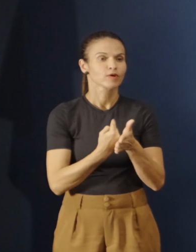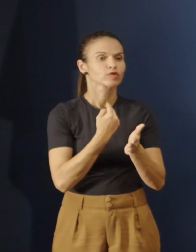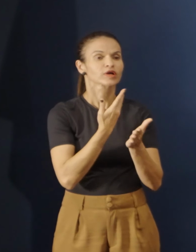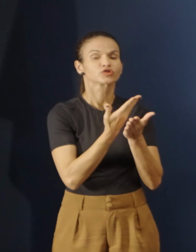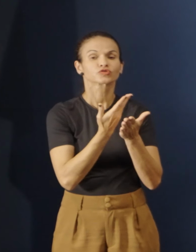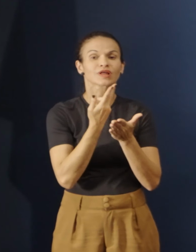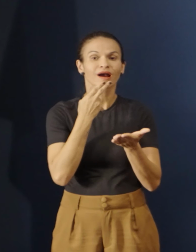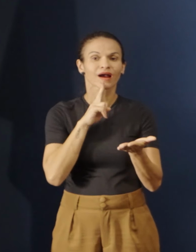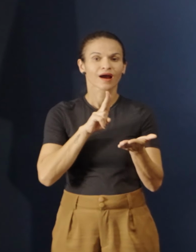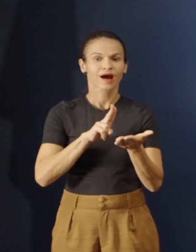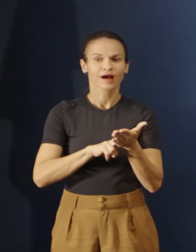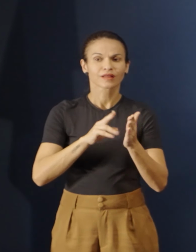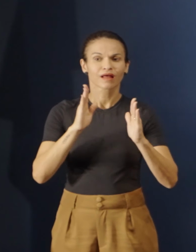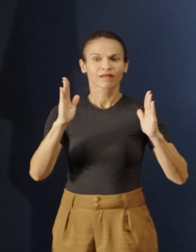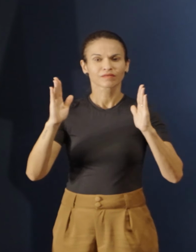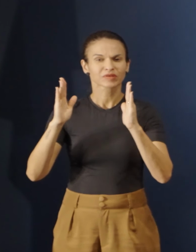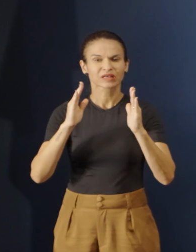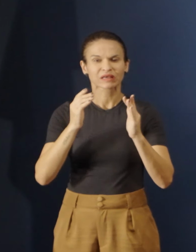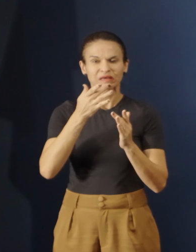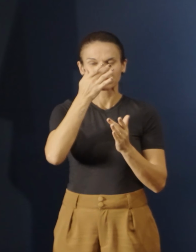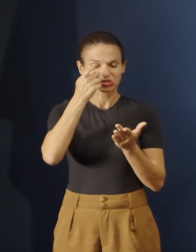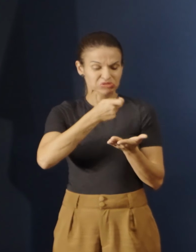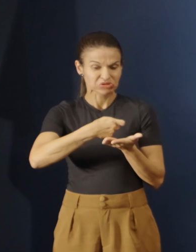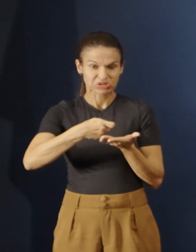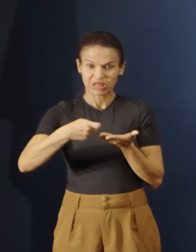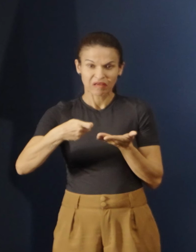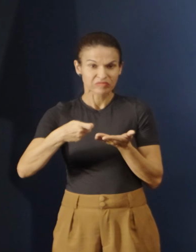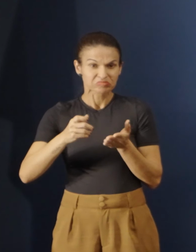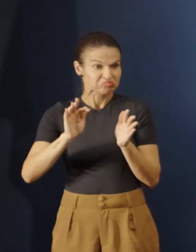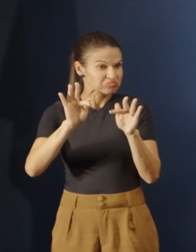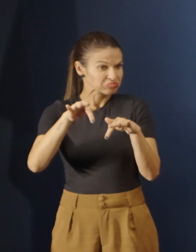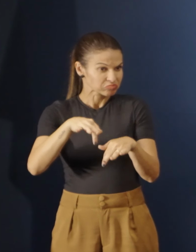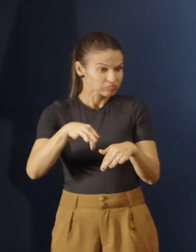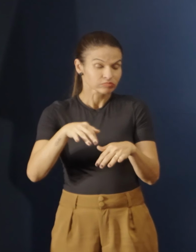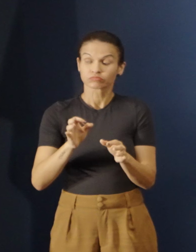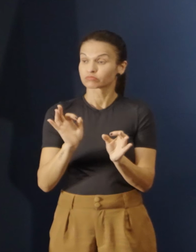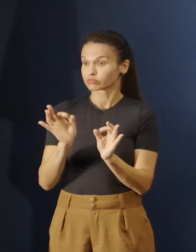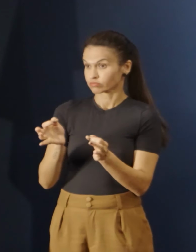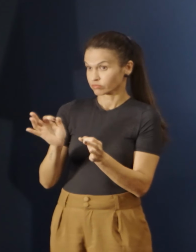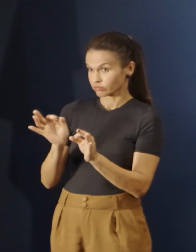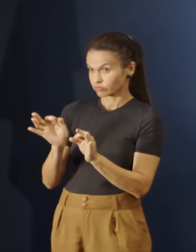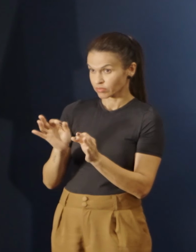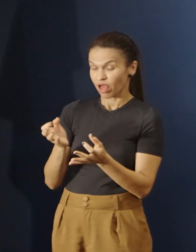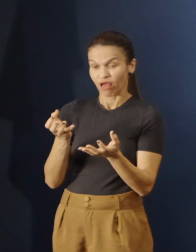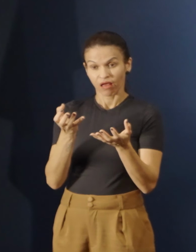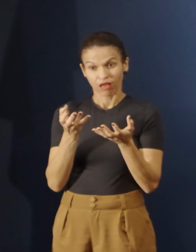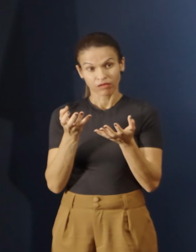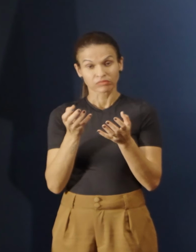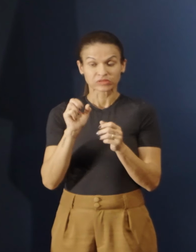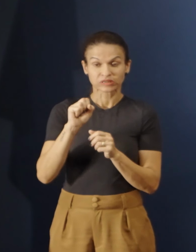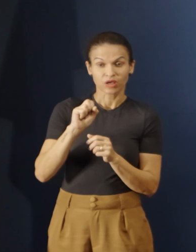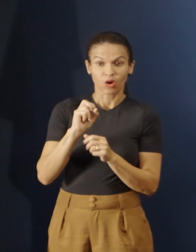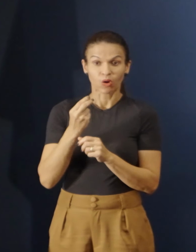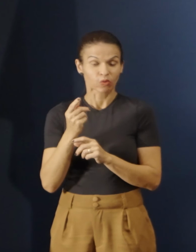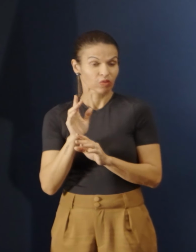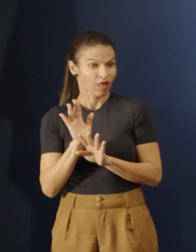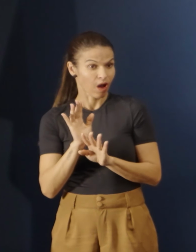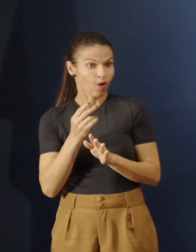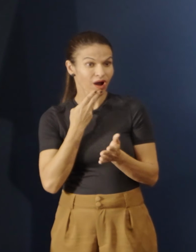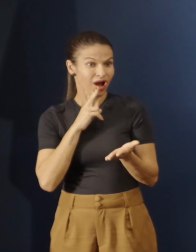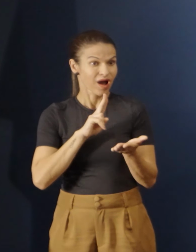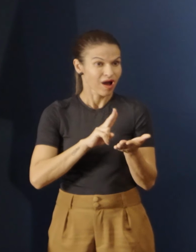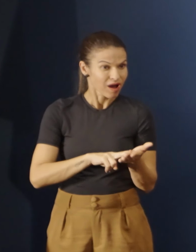estudar cartas numa época em que ninguém escreve mais cartas? De fato, quer queira, quer não, carta hoje em